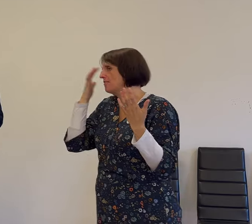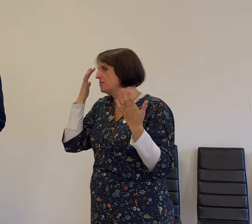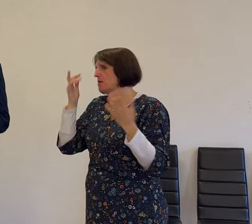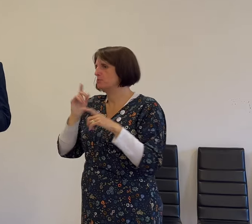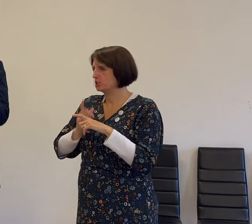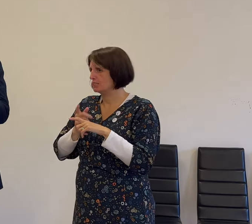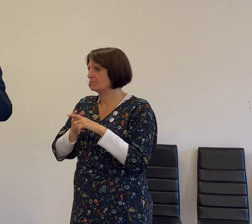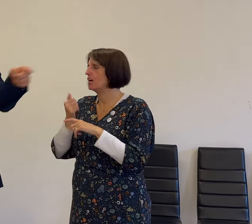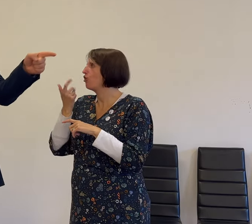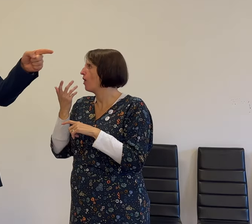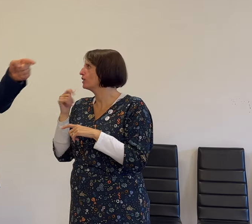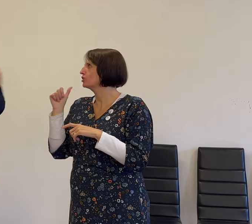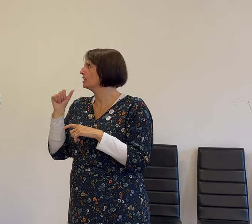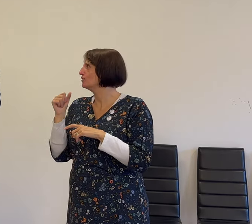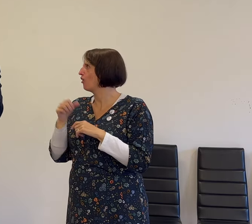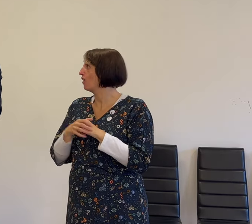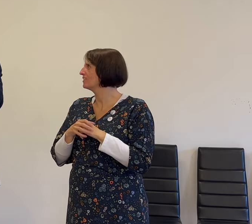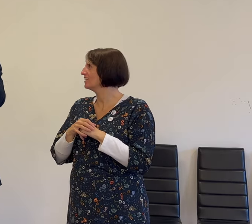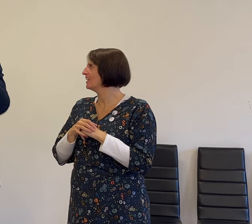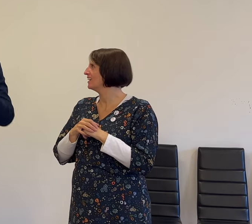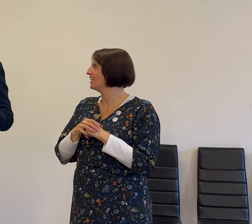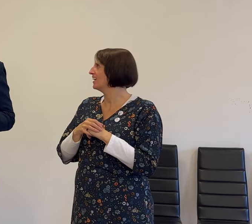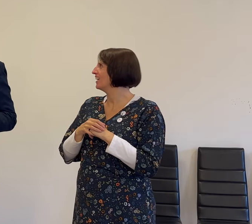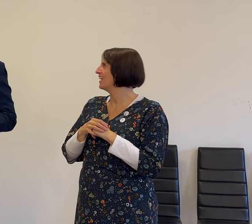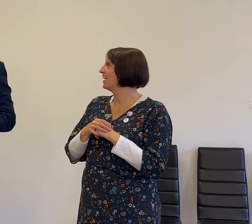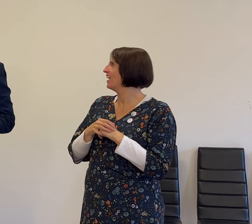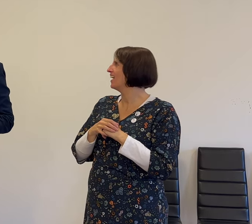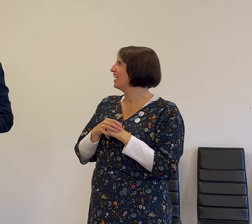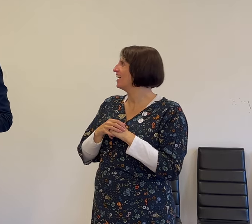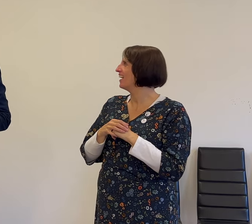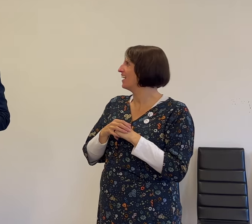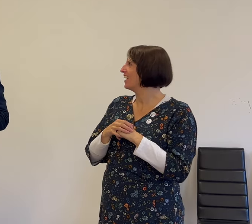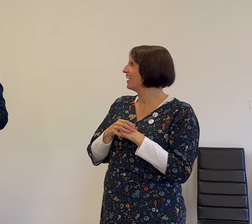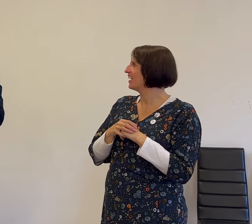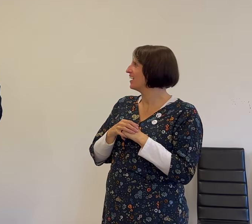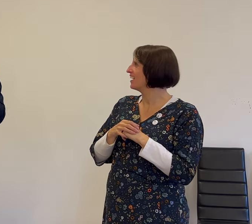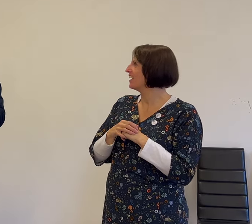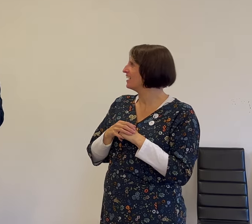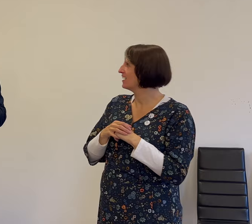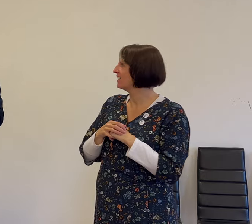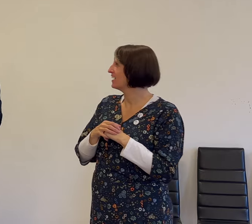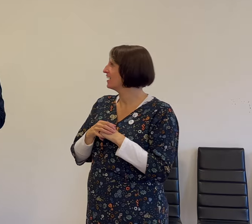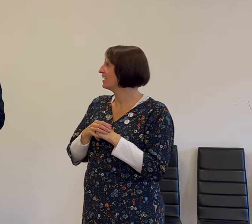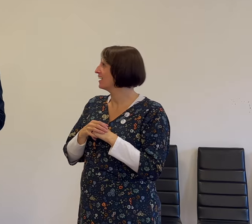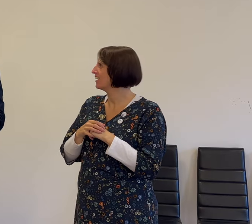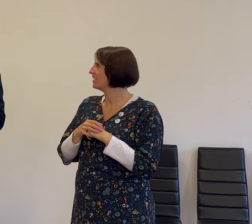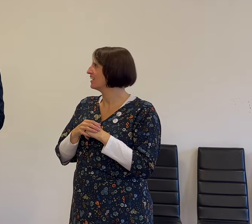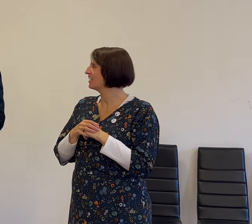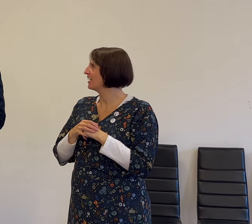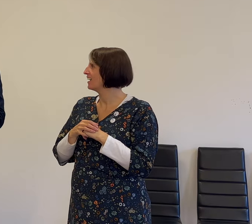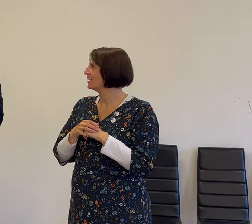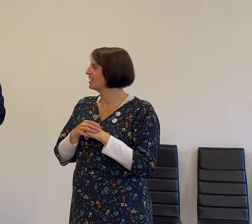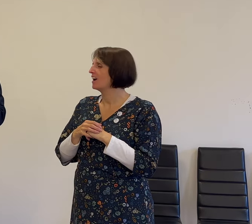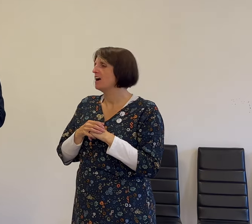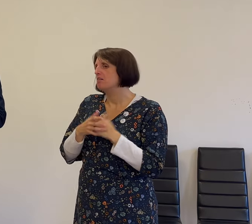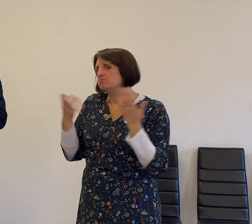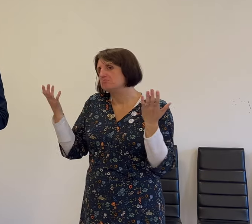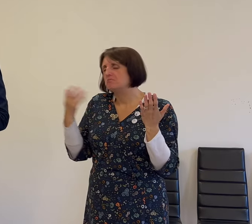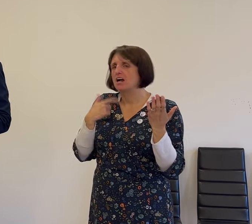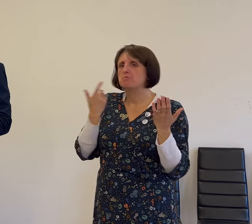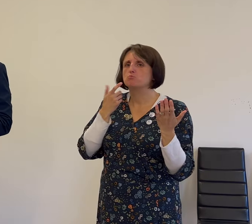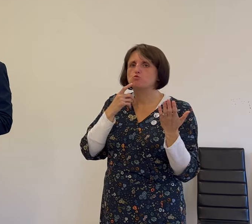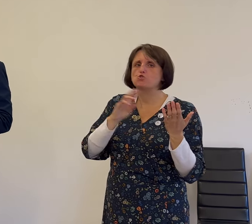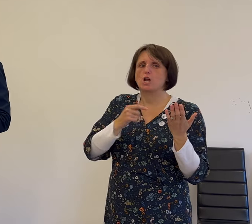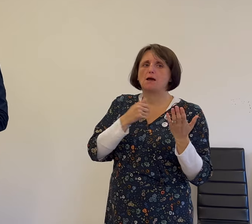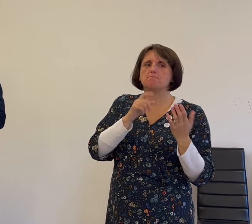podle toho svého a změřit, jestli tahle řada vám bude dostačovat, kolik je pít, no bude to něco menšího než loket. Jo?